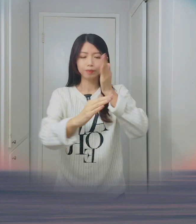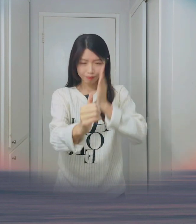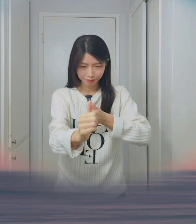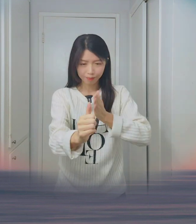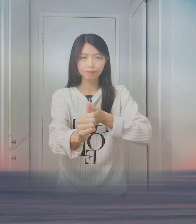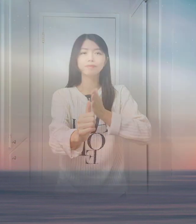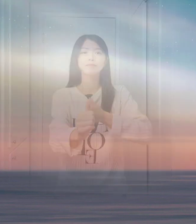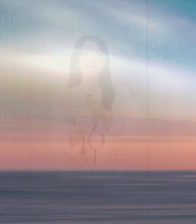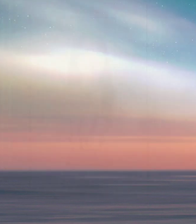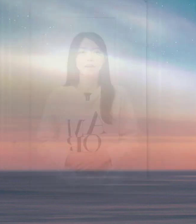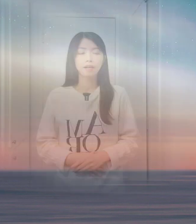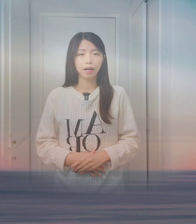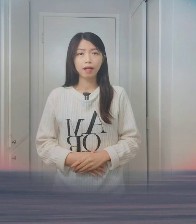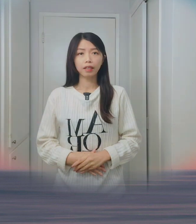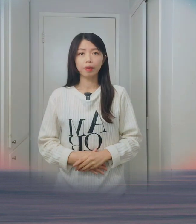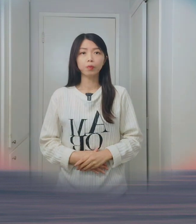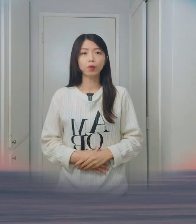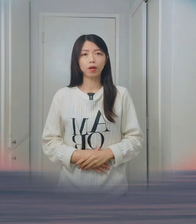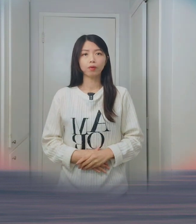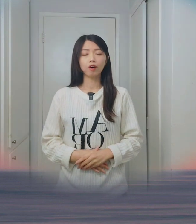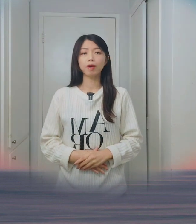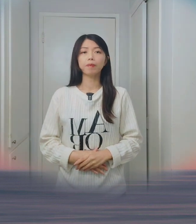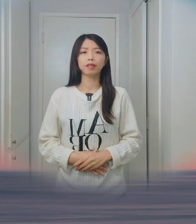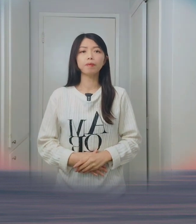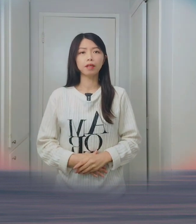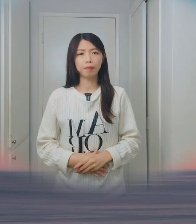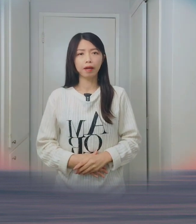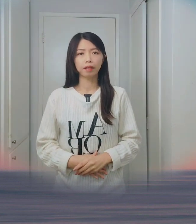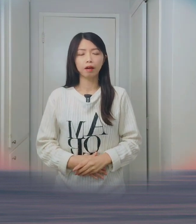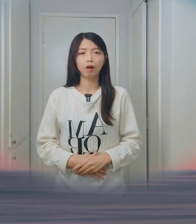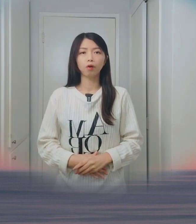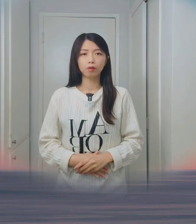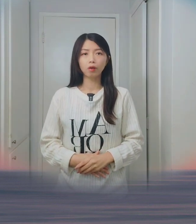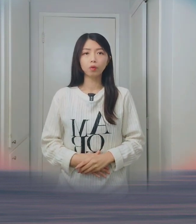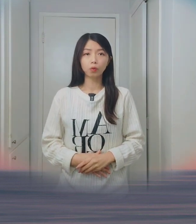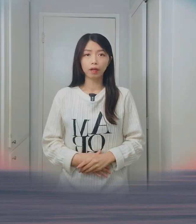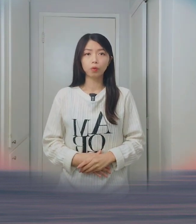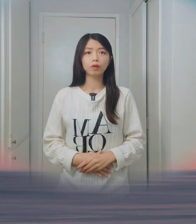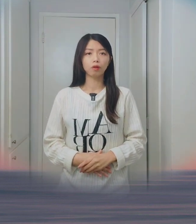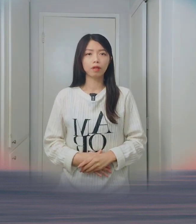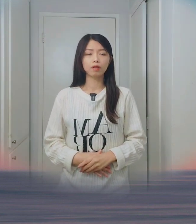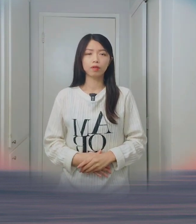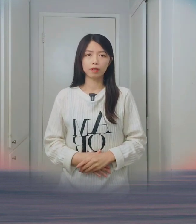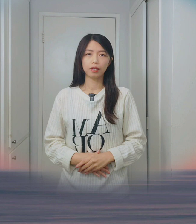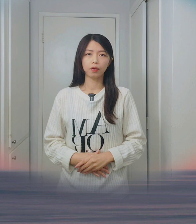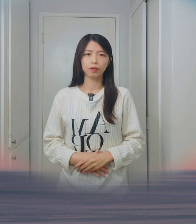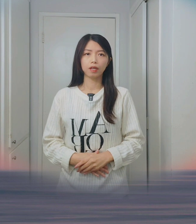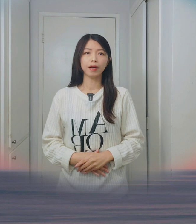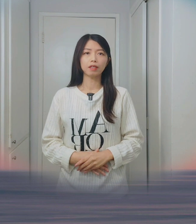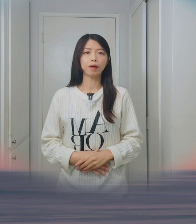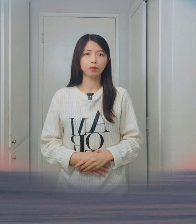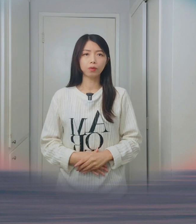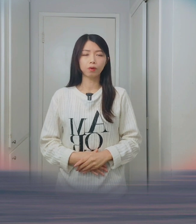감사하세요. 네, 이제 가사가 다 반복이 되고요. 맨 마지막에만 어떤 고난도 견딜 수 있잖아요.